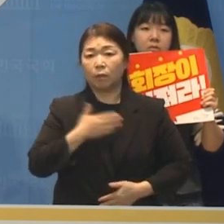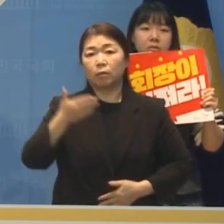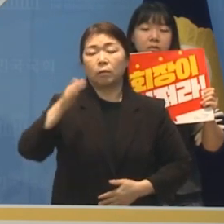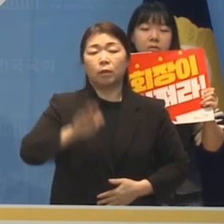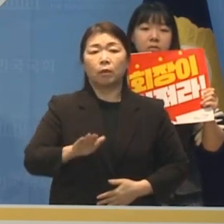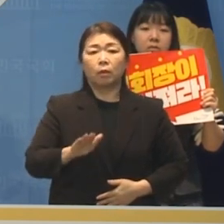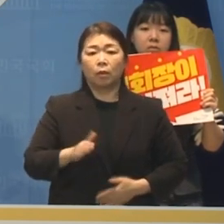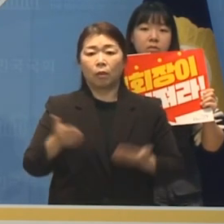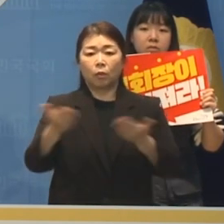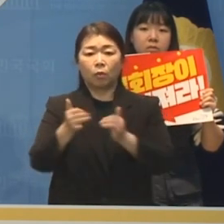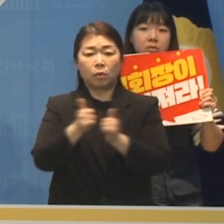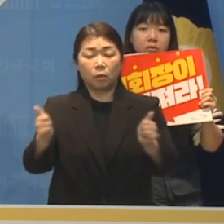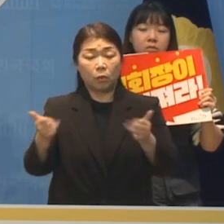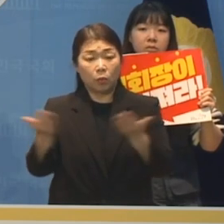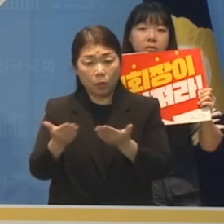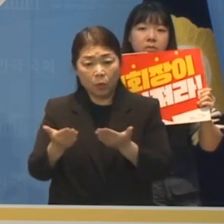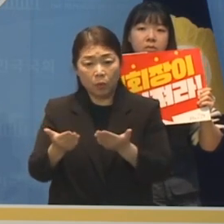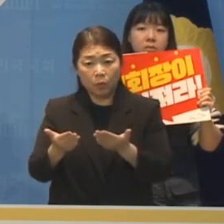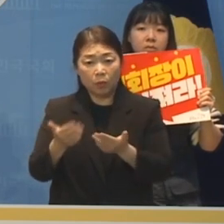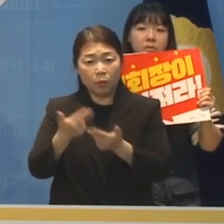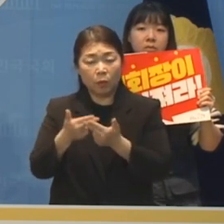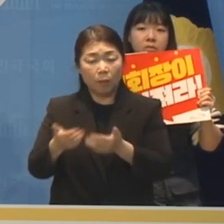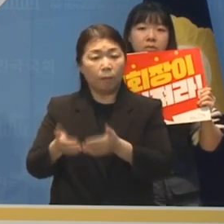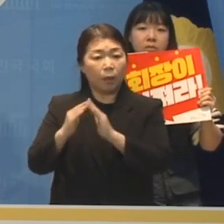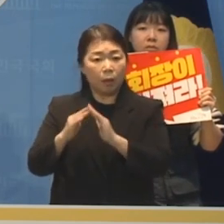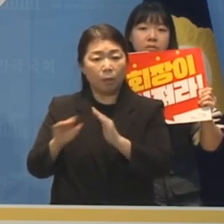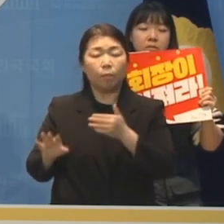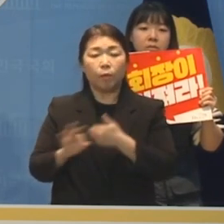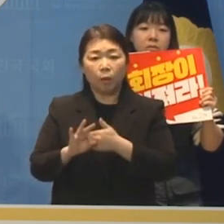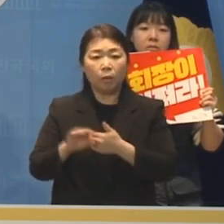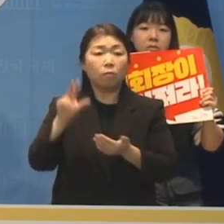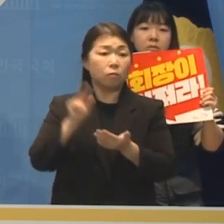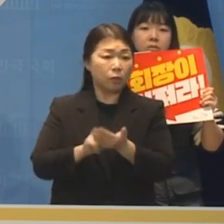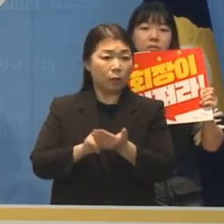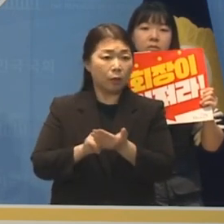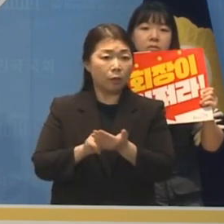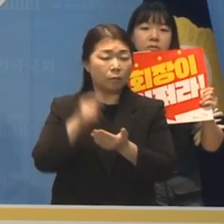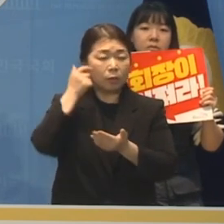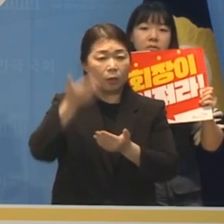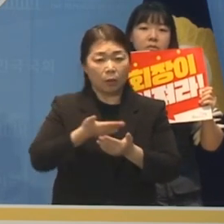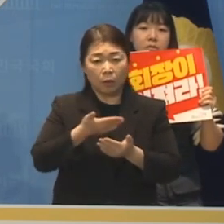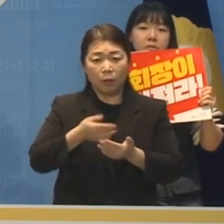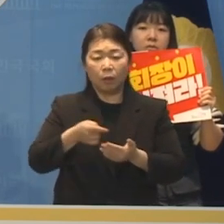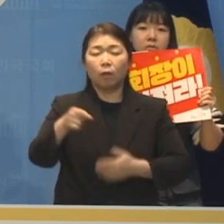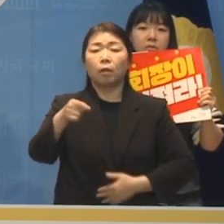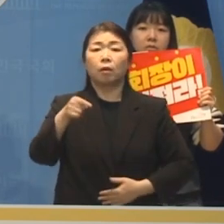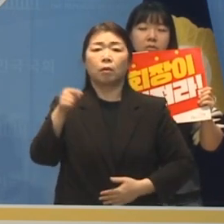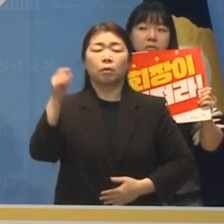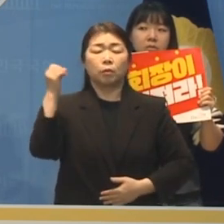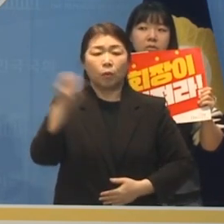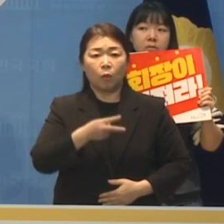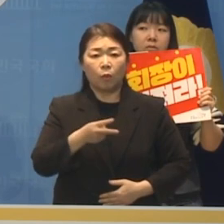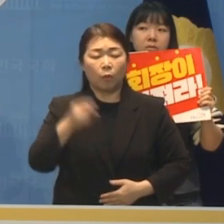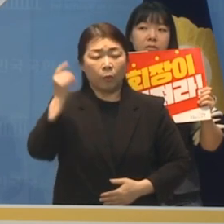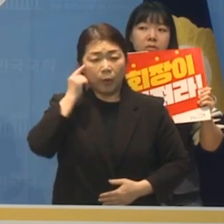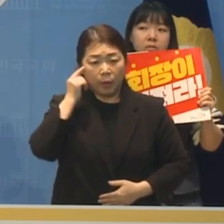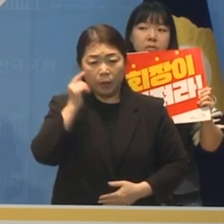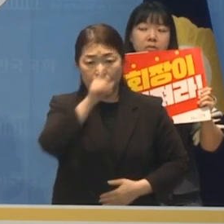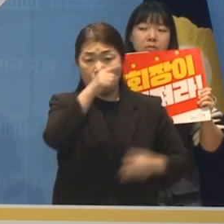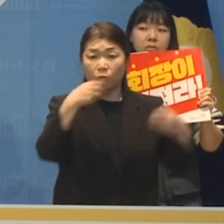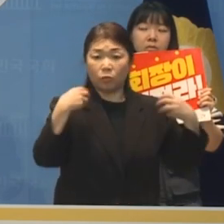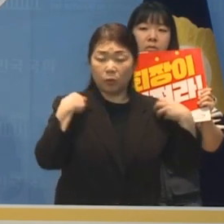그런데 어째서 협회는 헌법에서 보장하는 노동자의 권리를 짓밟는다는 것입니까? 그리고 어째서